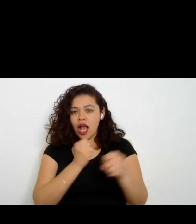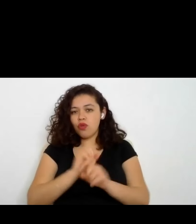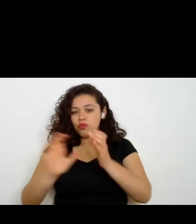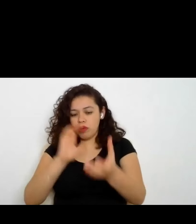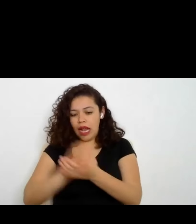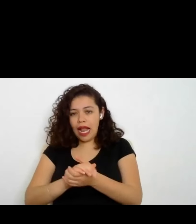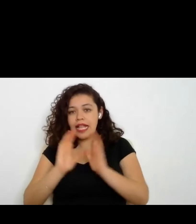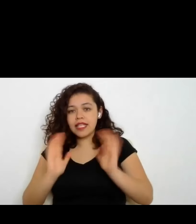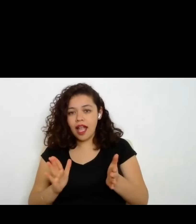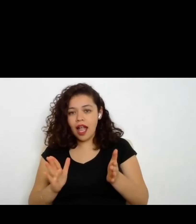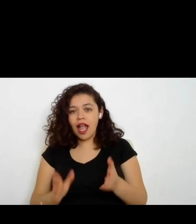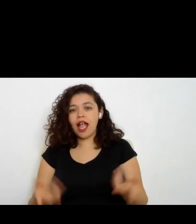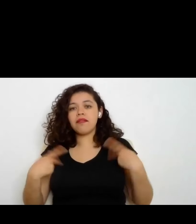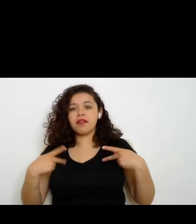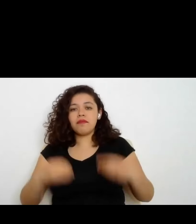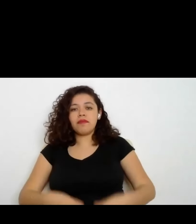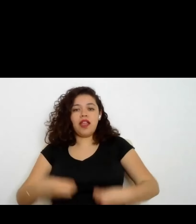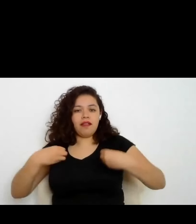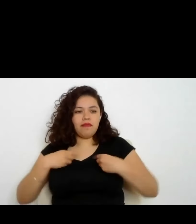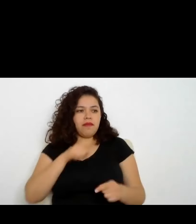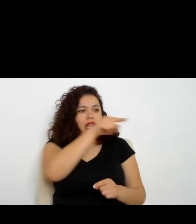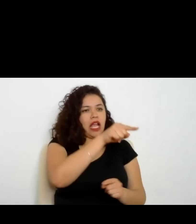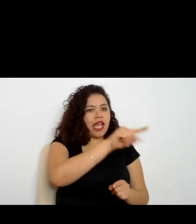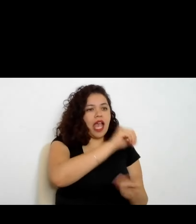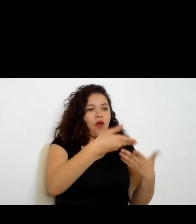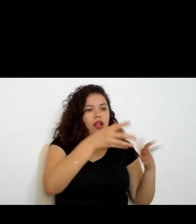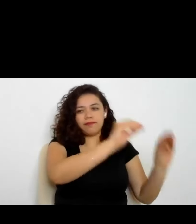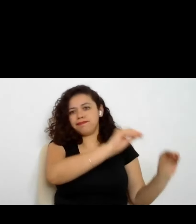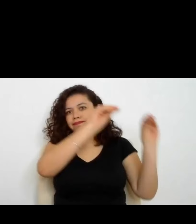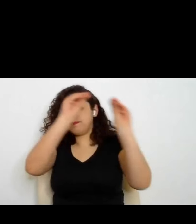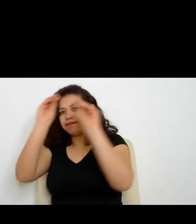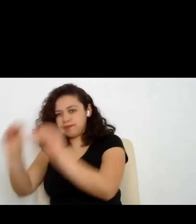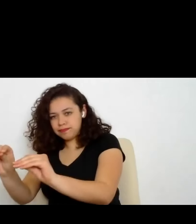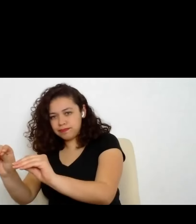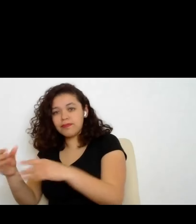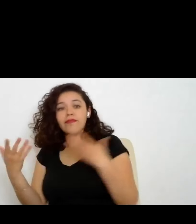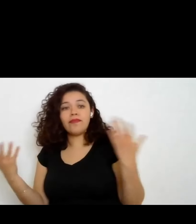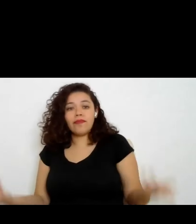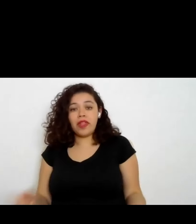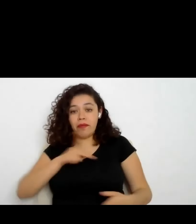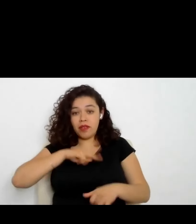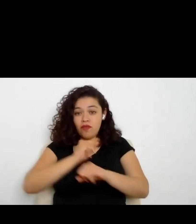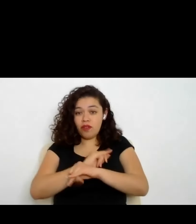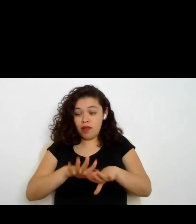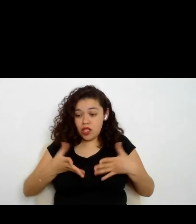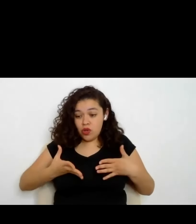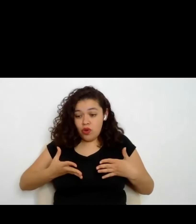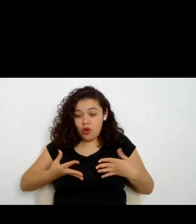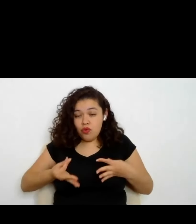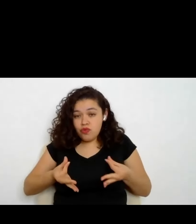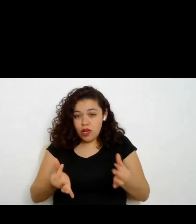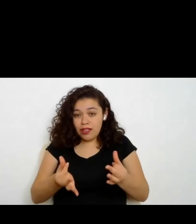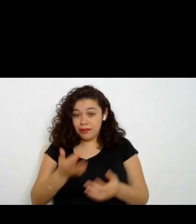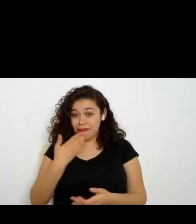me dijo que vivía en un lugar y ahora ya vive en otro, entonces la calidad de mis datos personales pues no es la mejor,